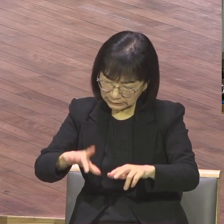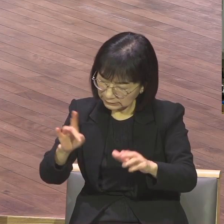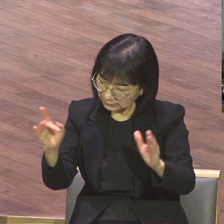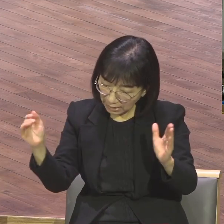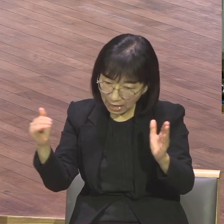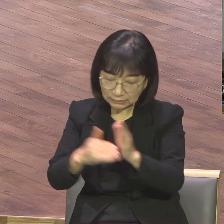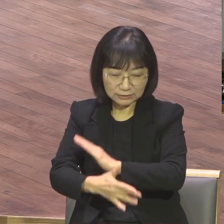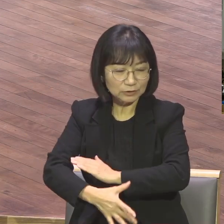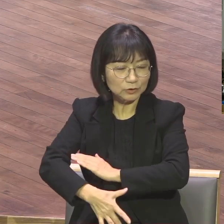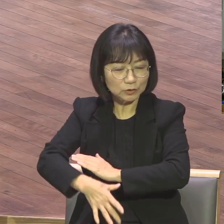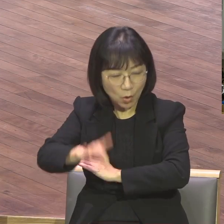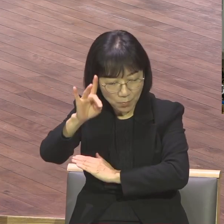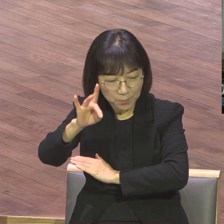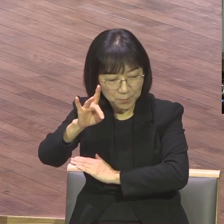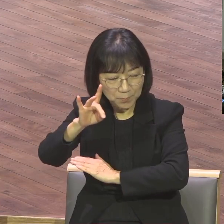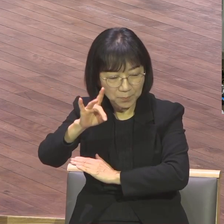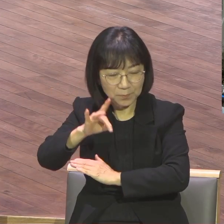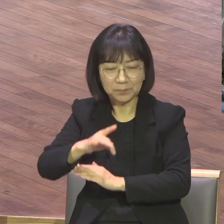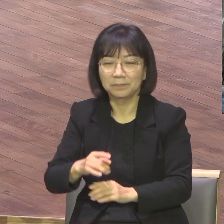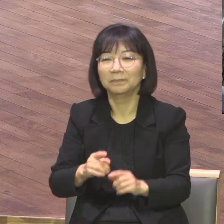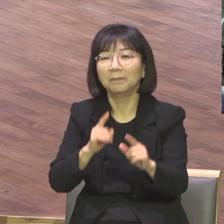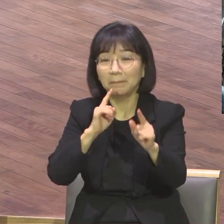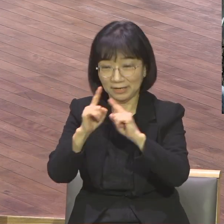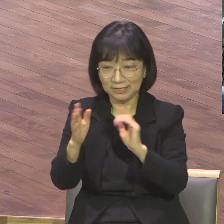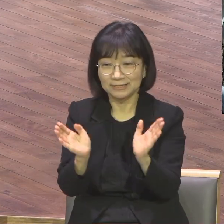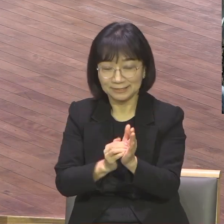못하였다 하더라. 아멘.